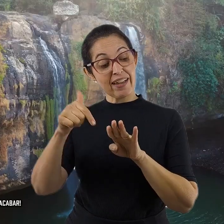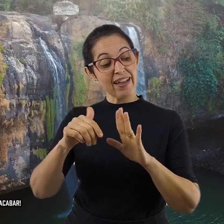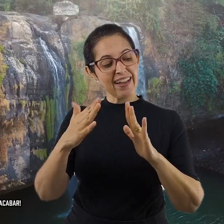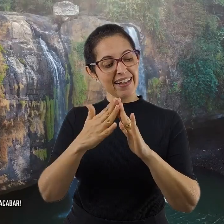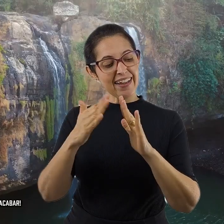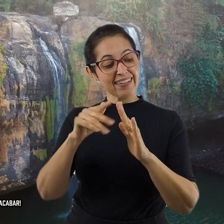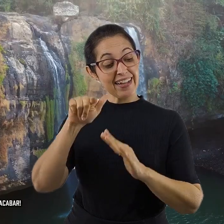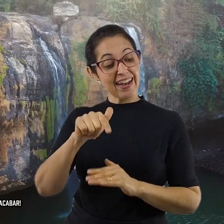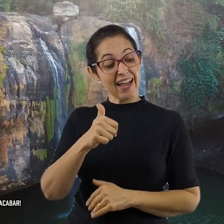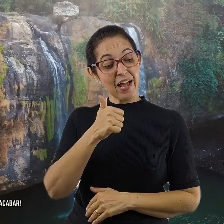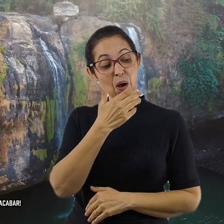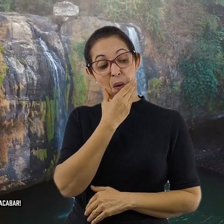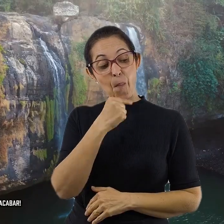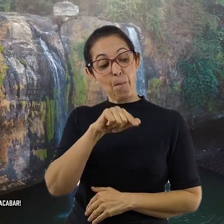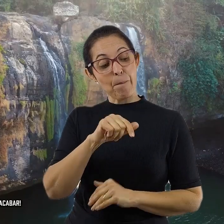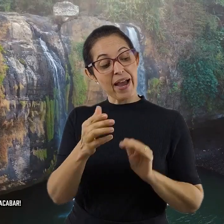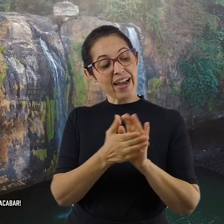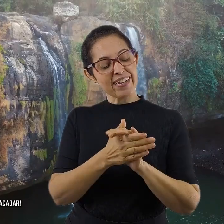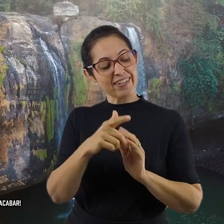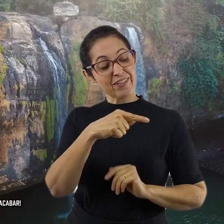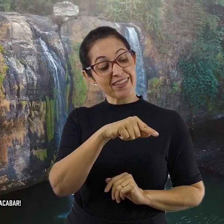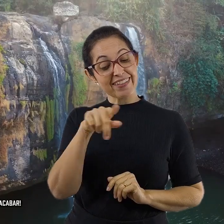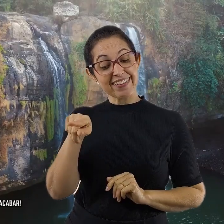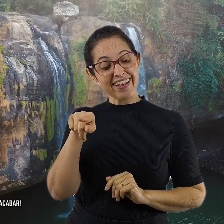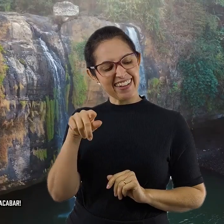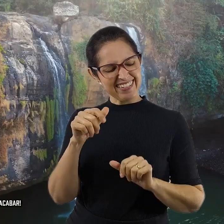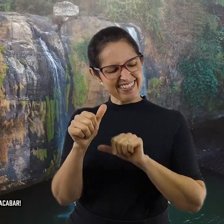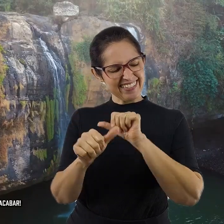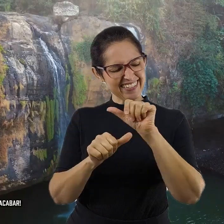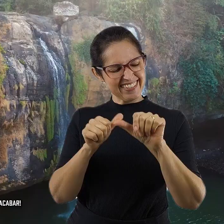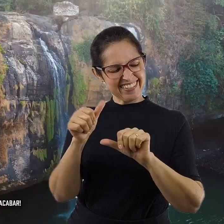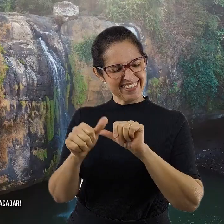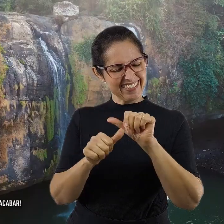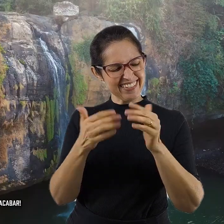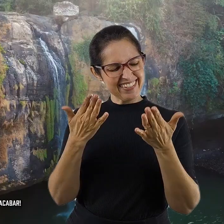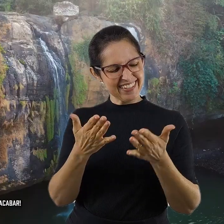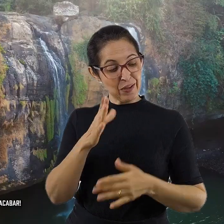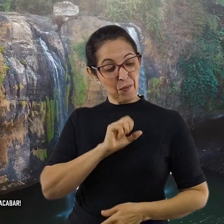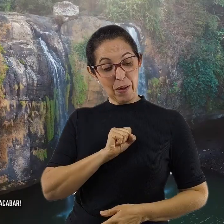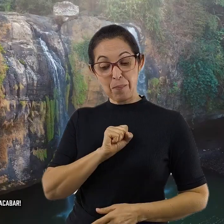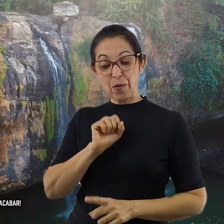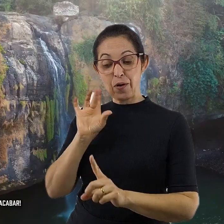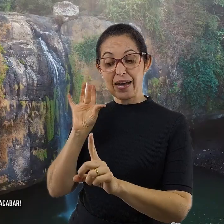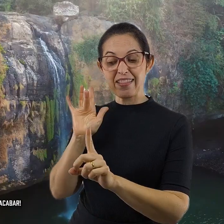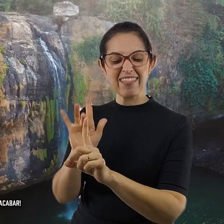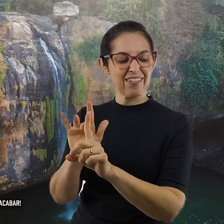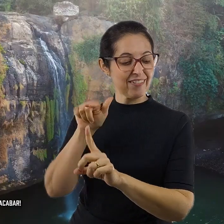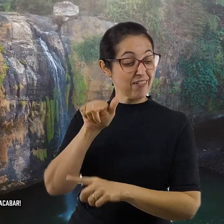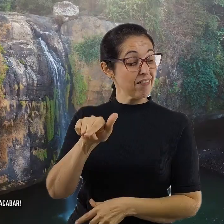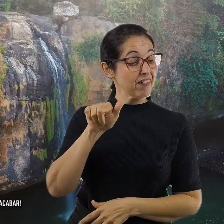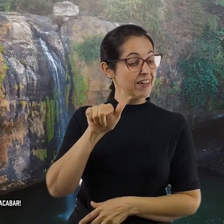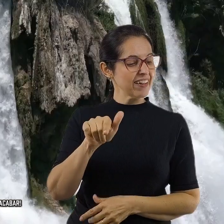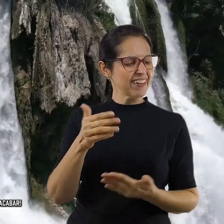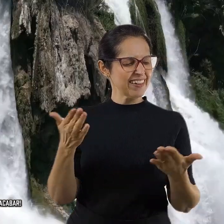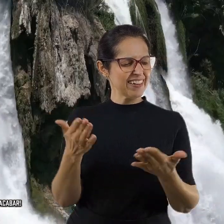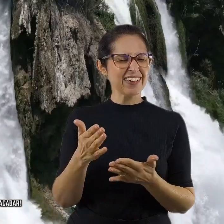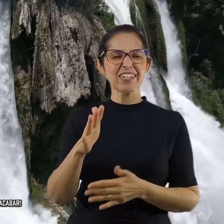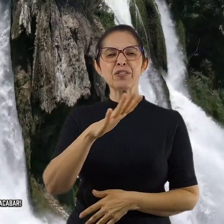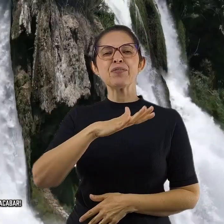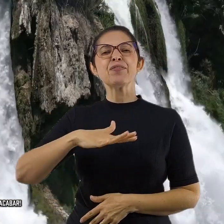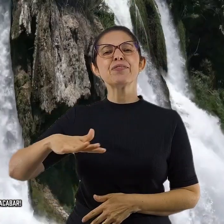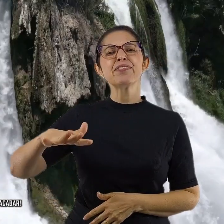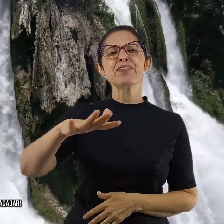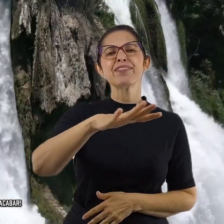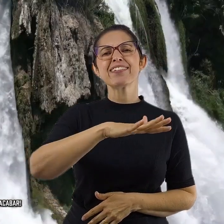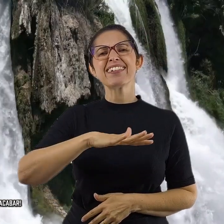verás o teu companheiro diferente, Ei desci cante cheio. transformado, Ei lá na rai. porque o meu amor também encontrou ele nesta Esse noite. cante cheio. A vós todos